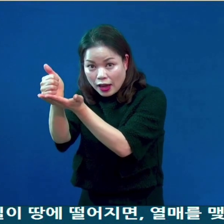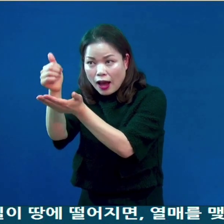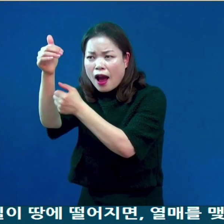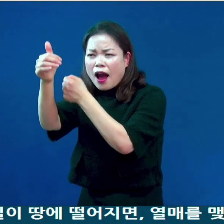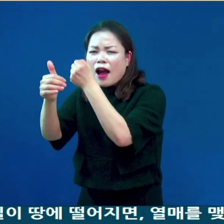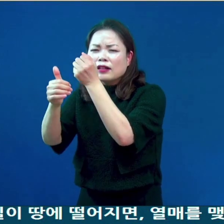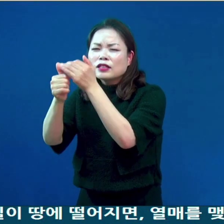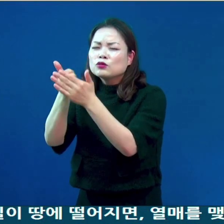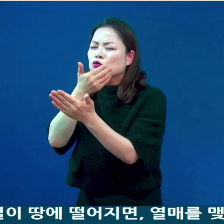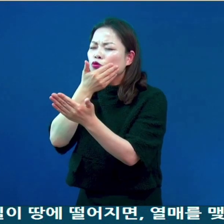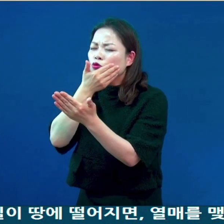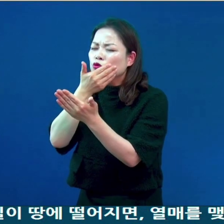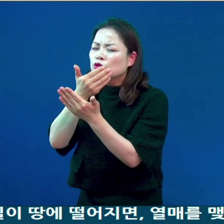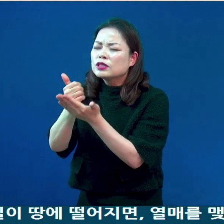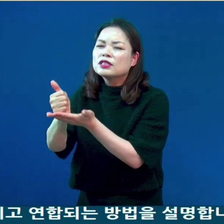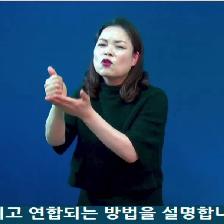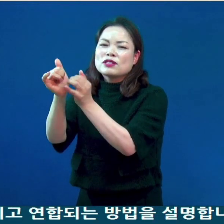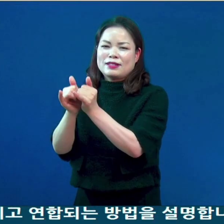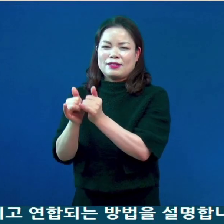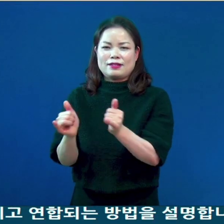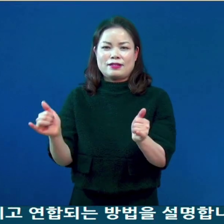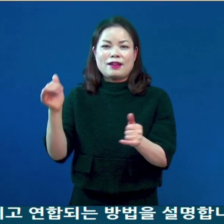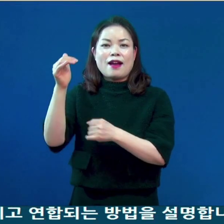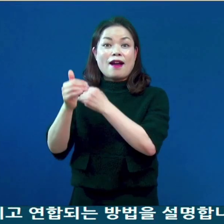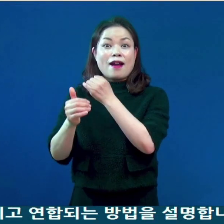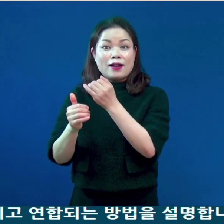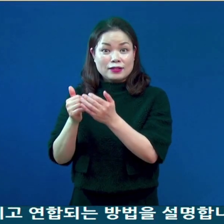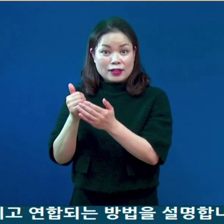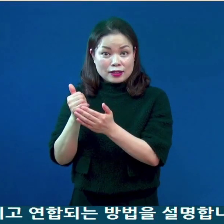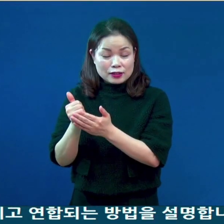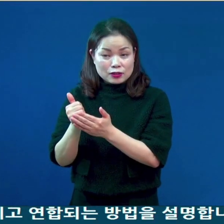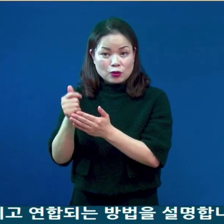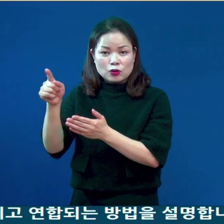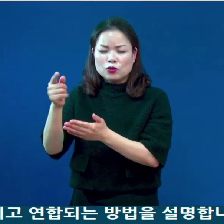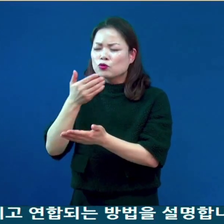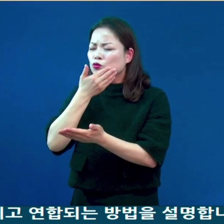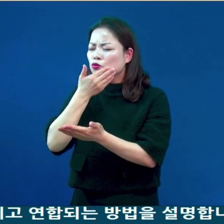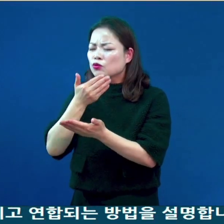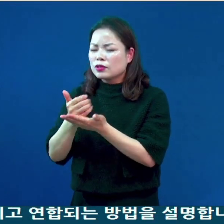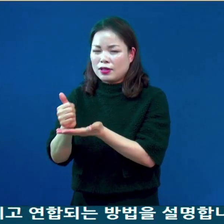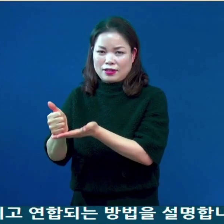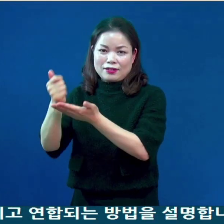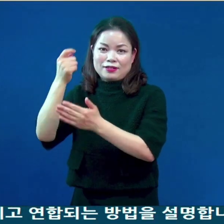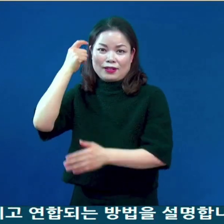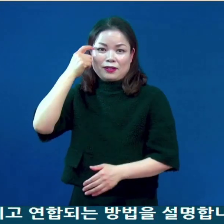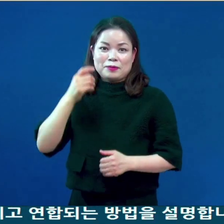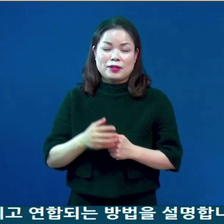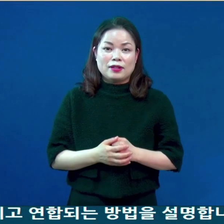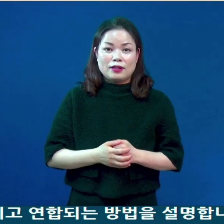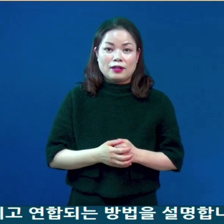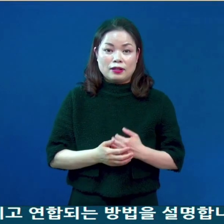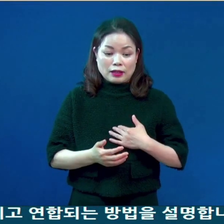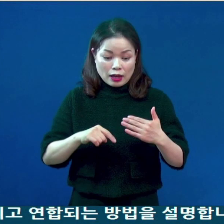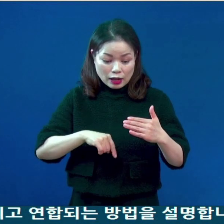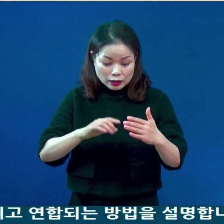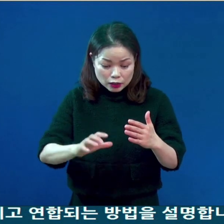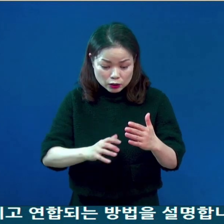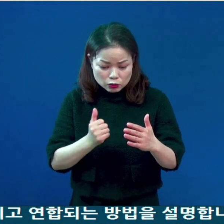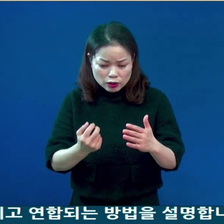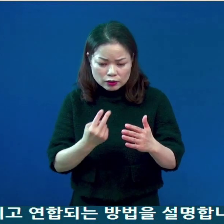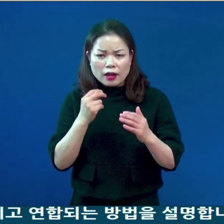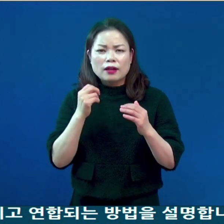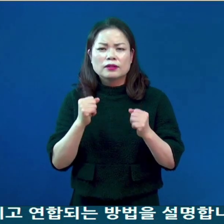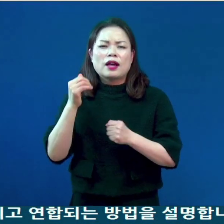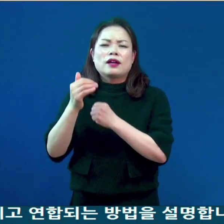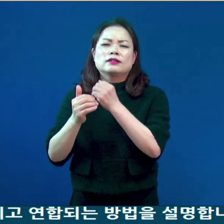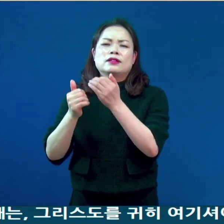하나님을 귀히 여기는 사람을 하나님도 그를 귀히 여긴다 그랬습니다. 내 안에 그리스도가 사시게 하려면